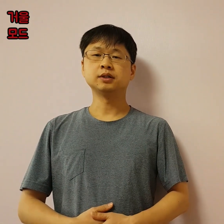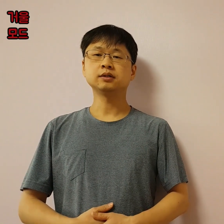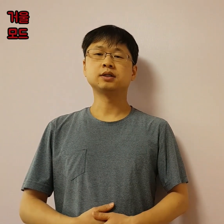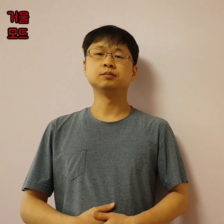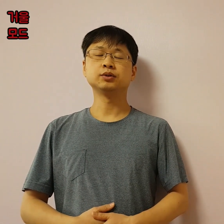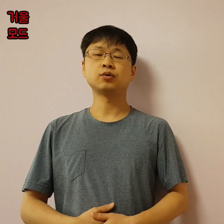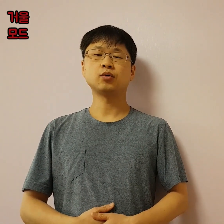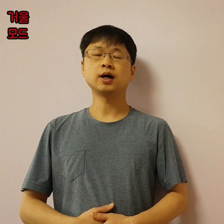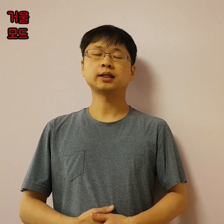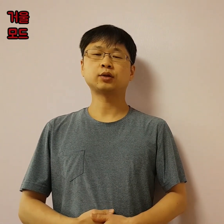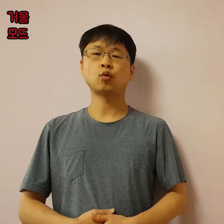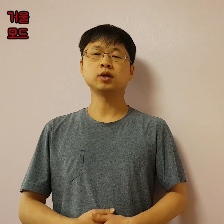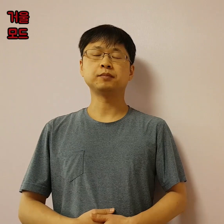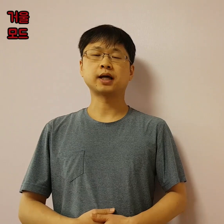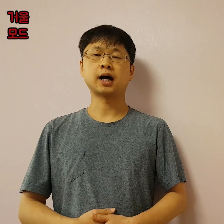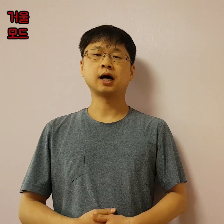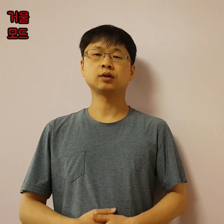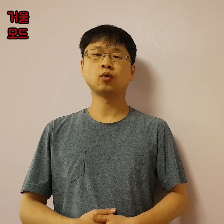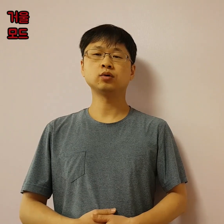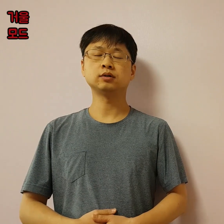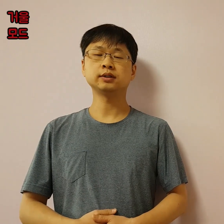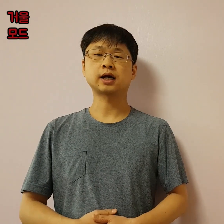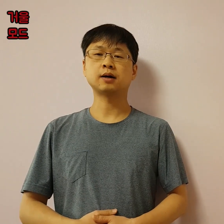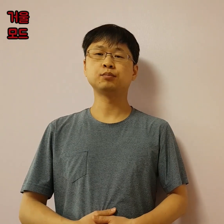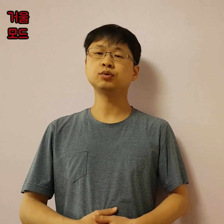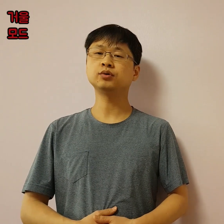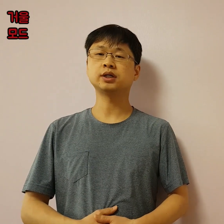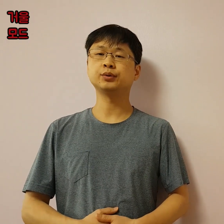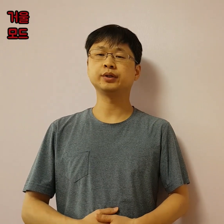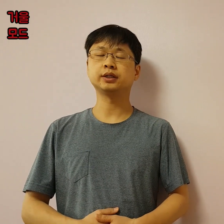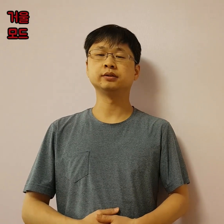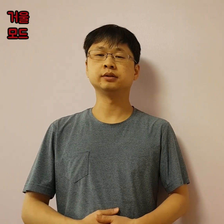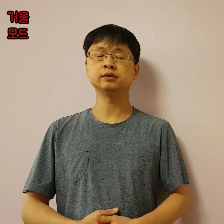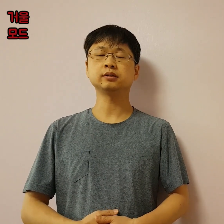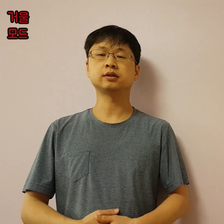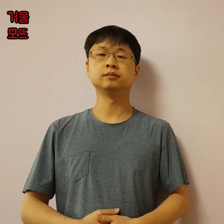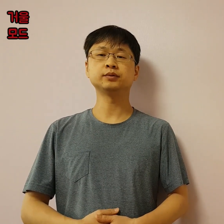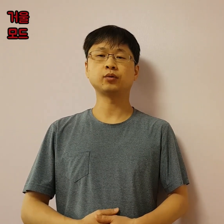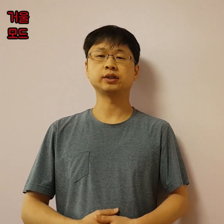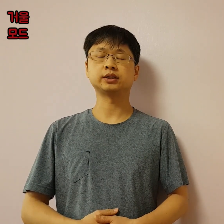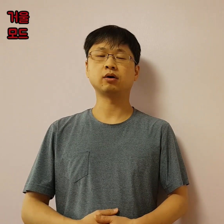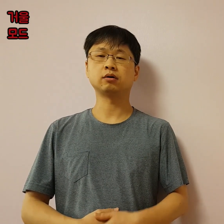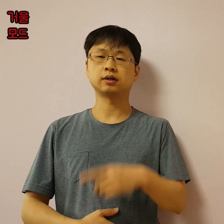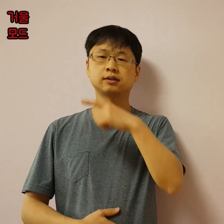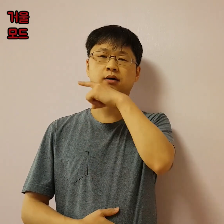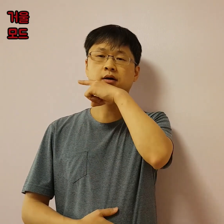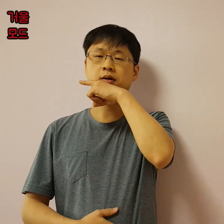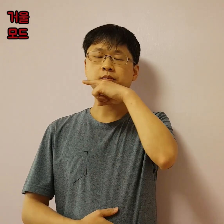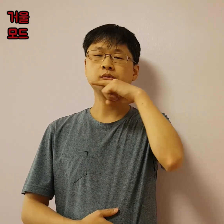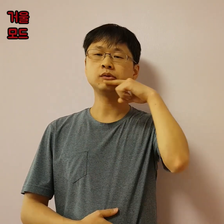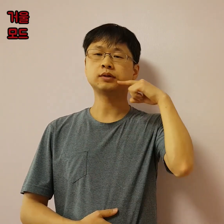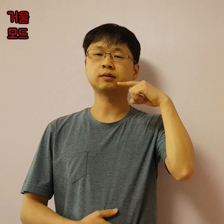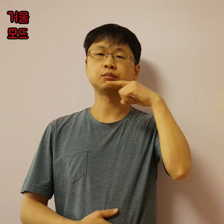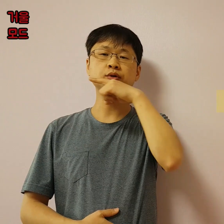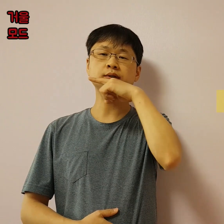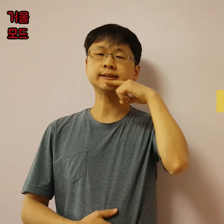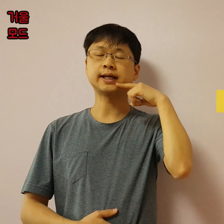다음은 금운동 할 때 동입니다. 동은 약간 붉은 기운이 드는 금속이죠. 그래서